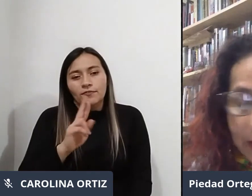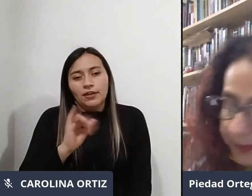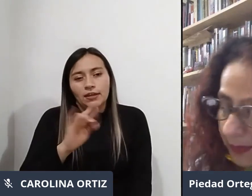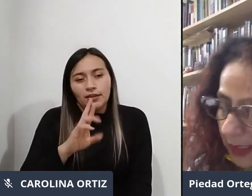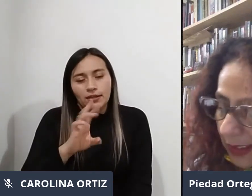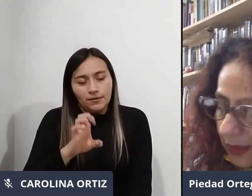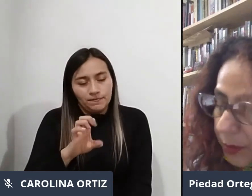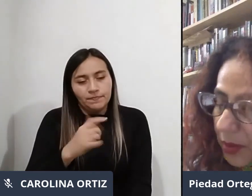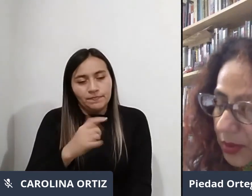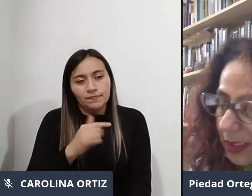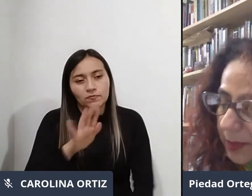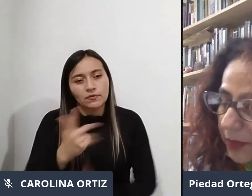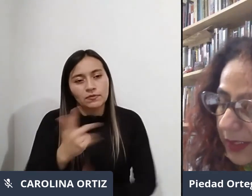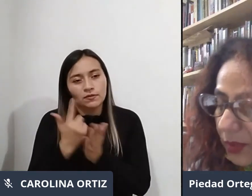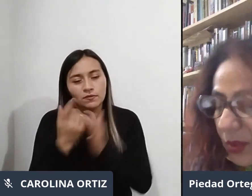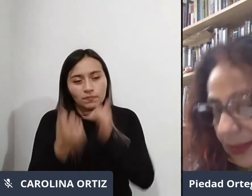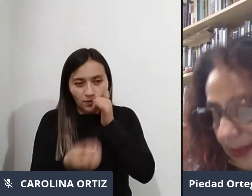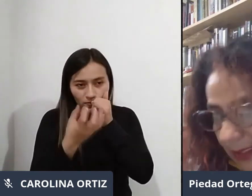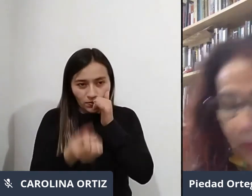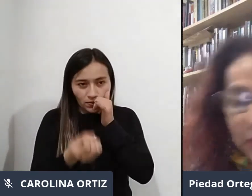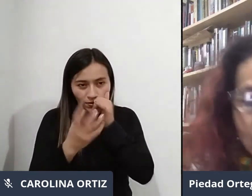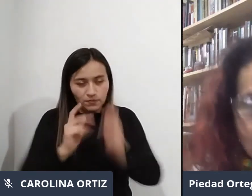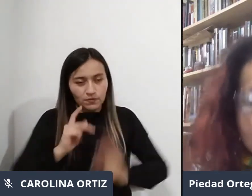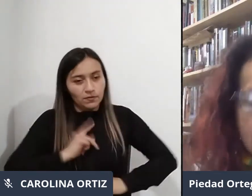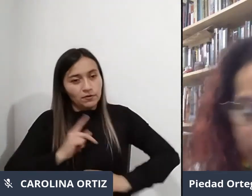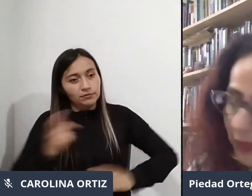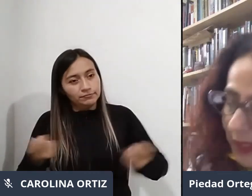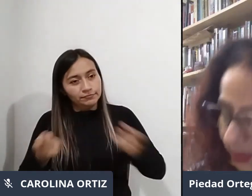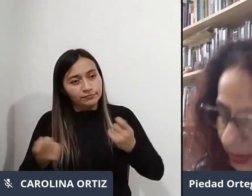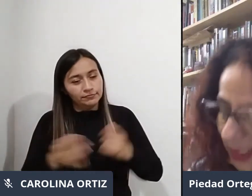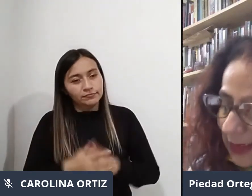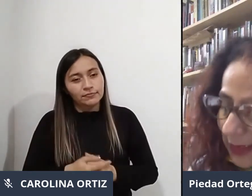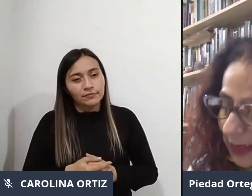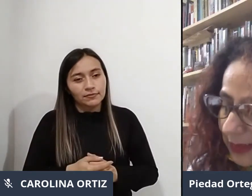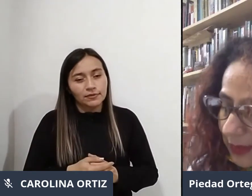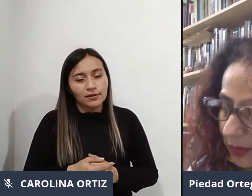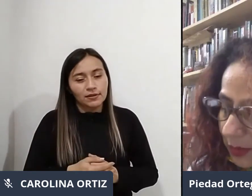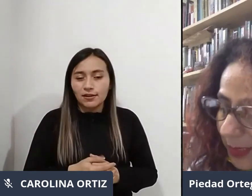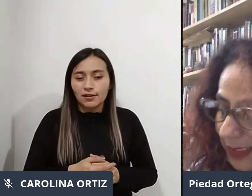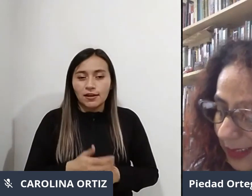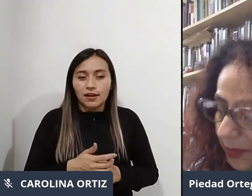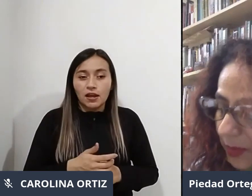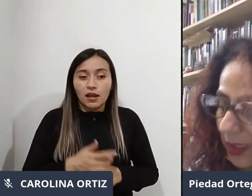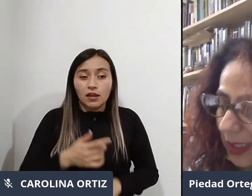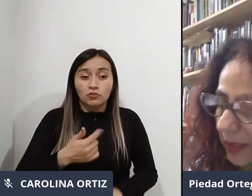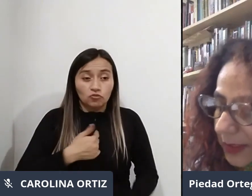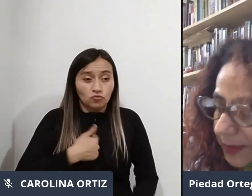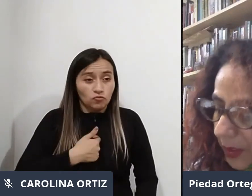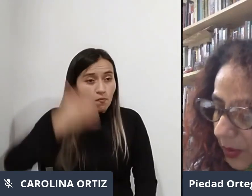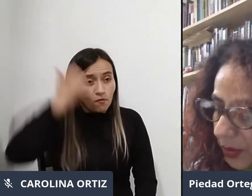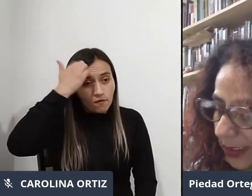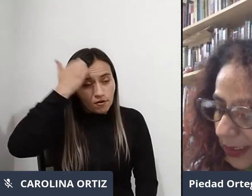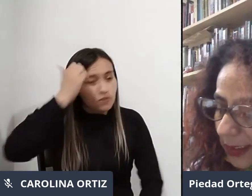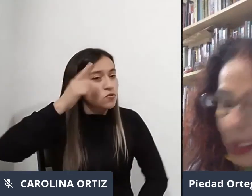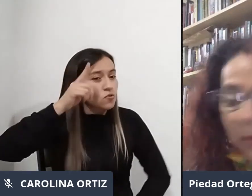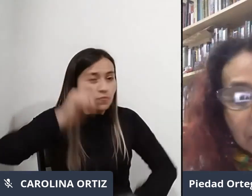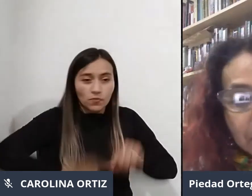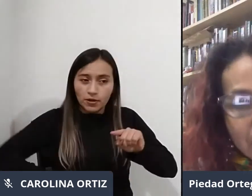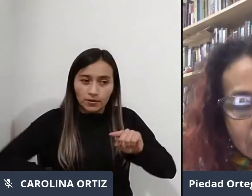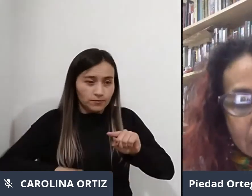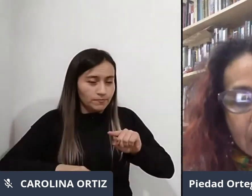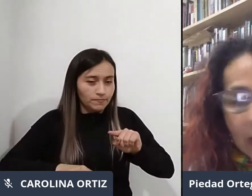Freire: no puedo ser profesor, diríamos hoy también profesora, sino percibo cada vez mejor que